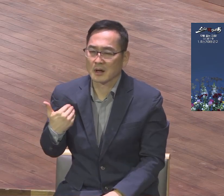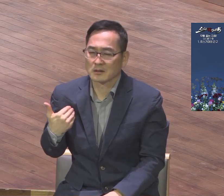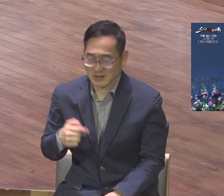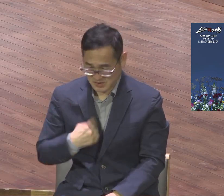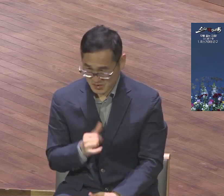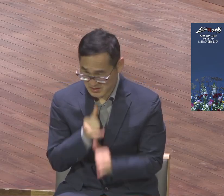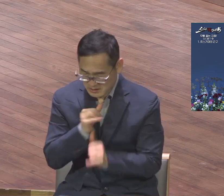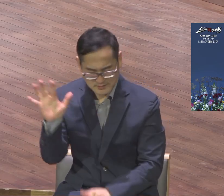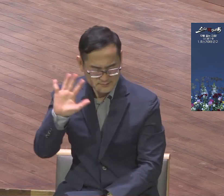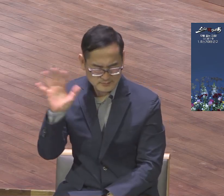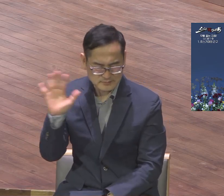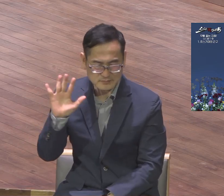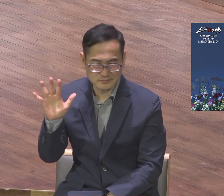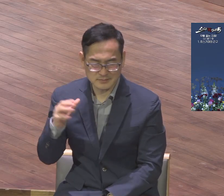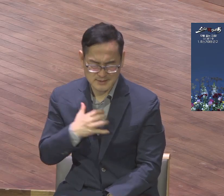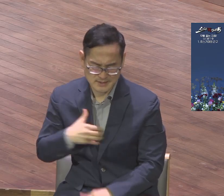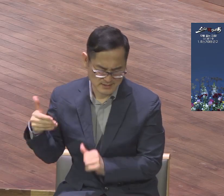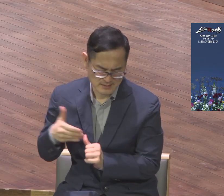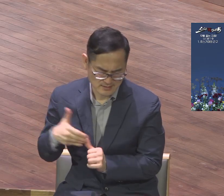그 밤에